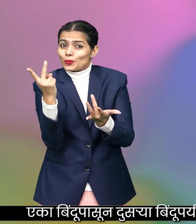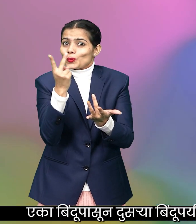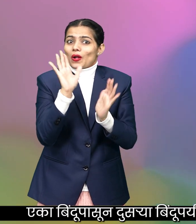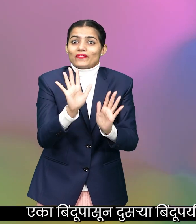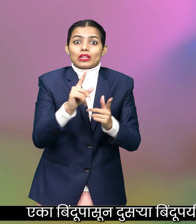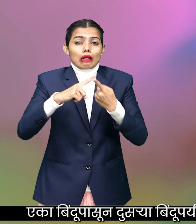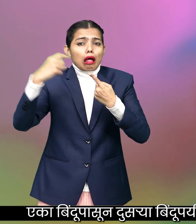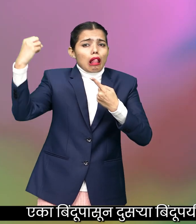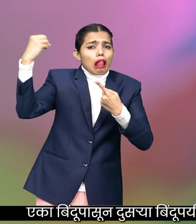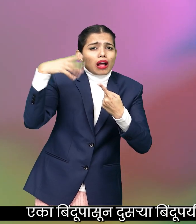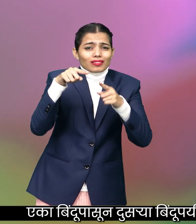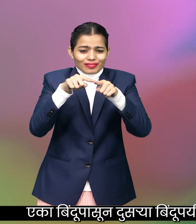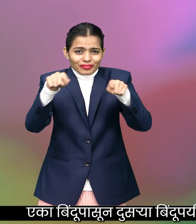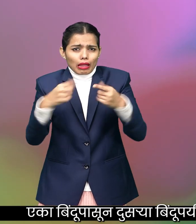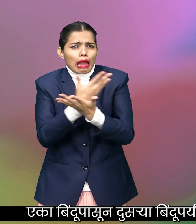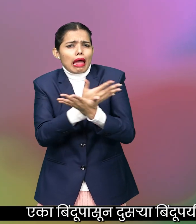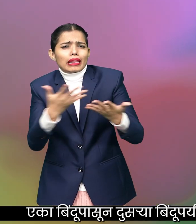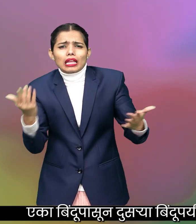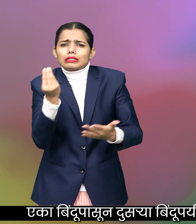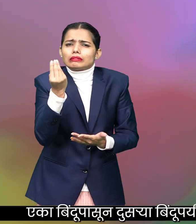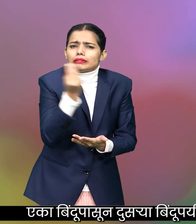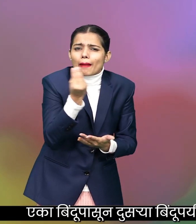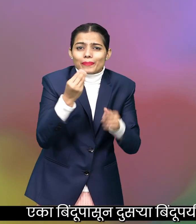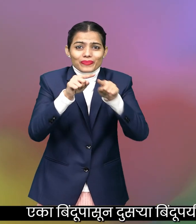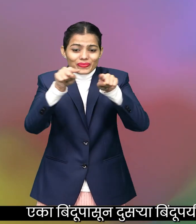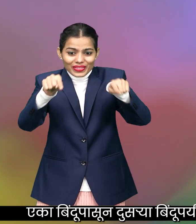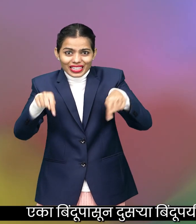दुसऱ्या बिंदूपर्यंत एकक आवेश हलवण्यासाठी केलेले कार्य.